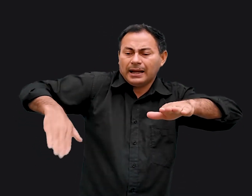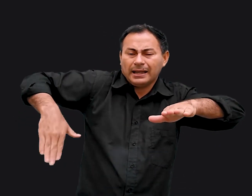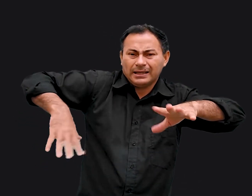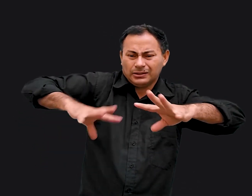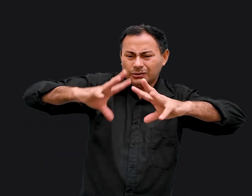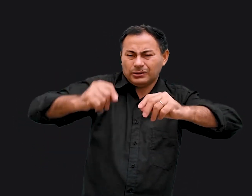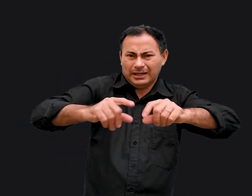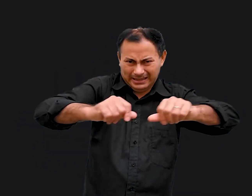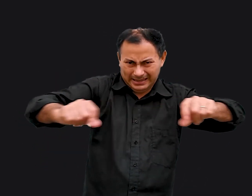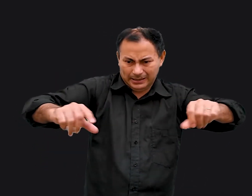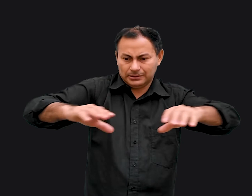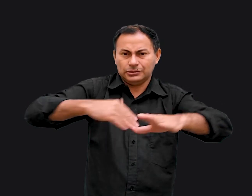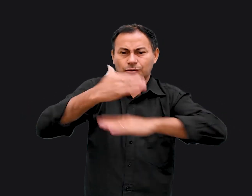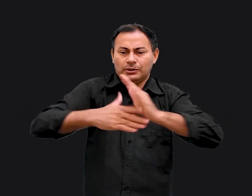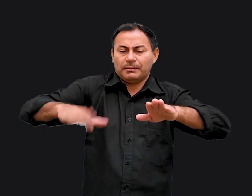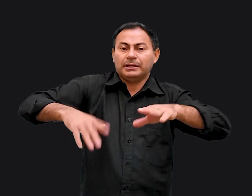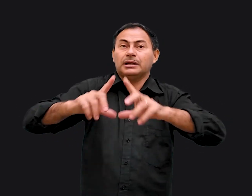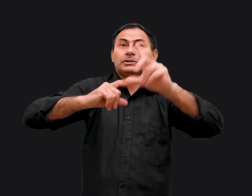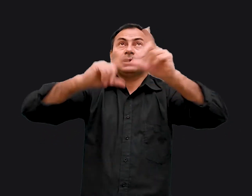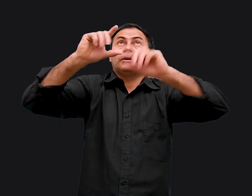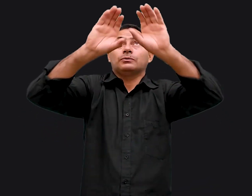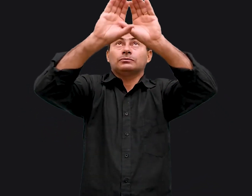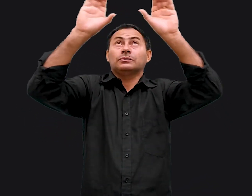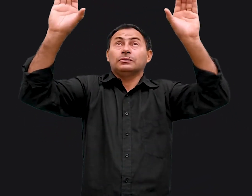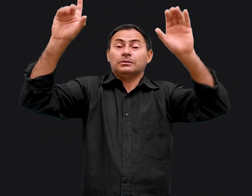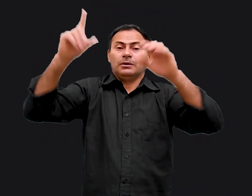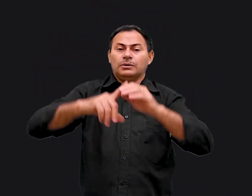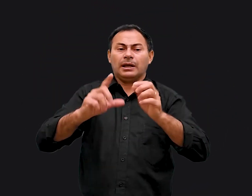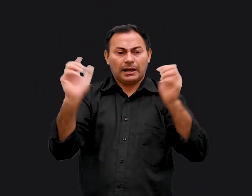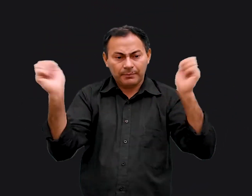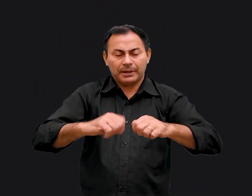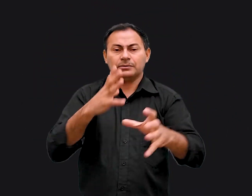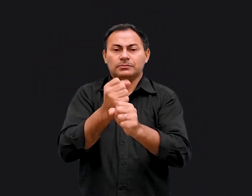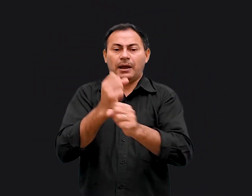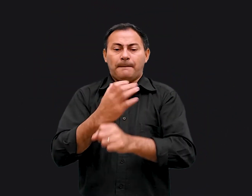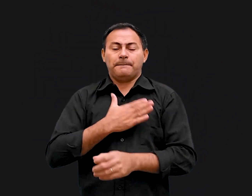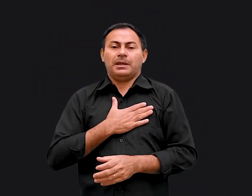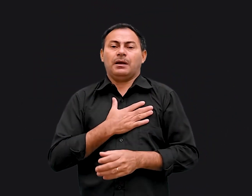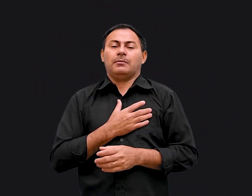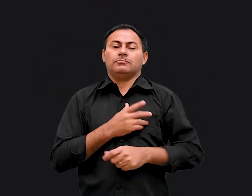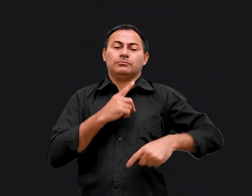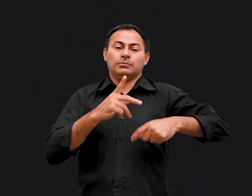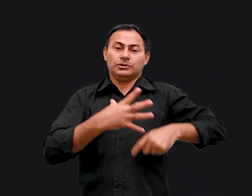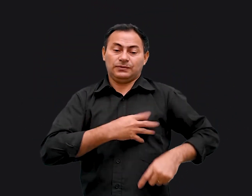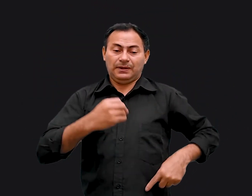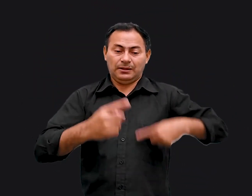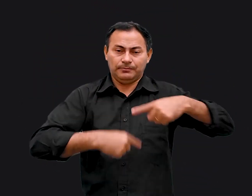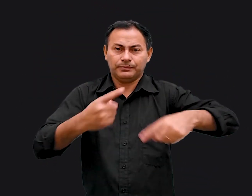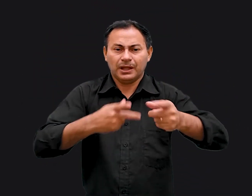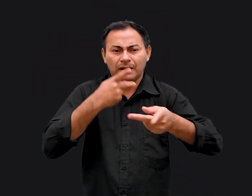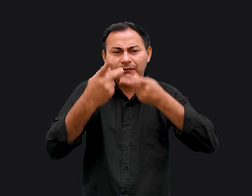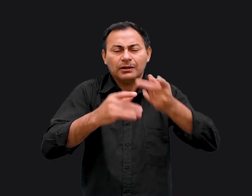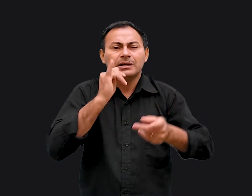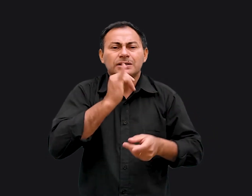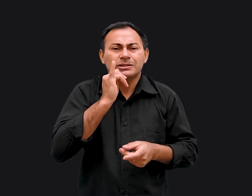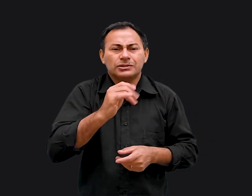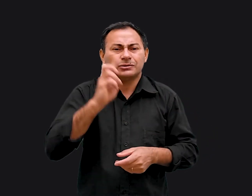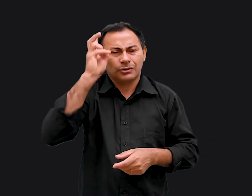todas as praias e as estrelas do céu, um dia você será capaz de contar a minha prole. Ele contou essa história por anos